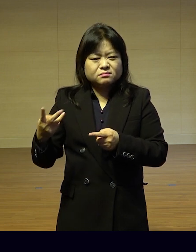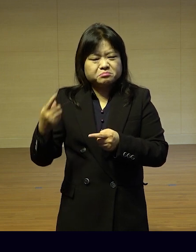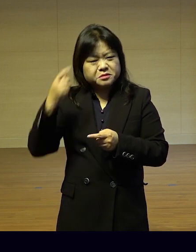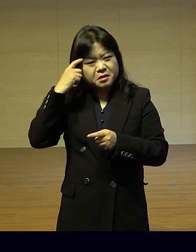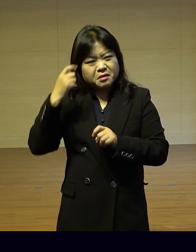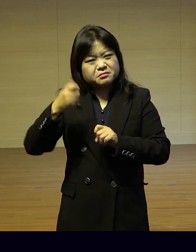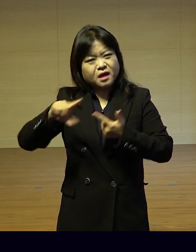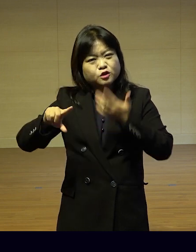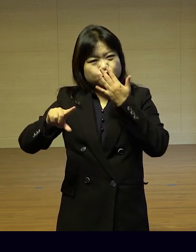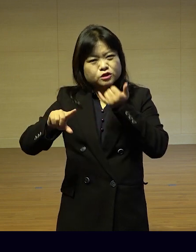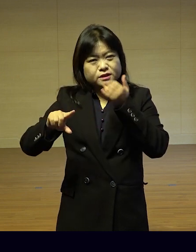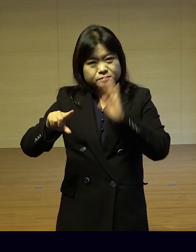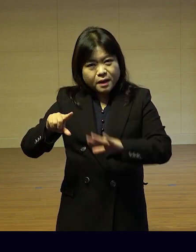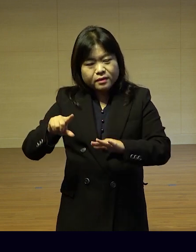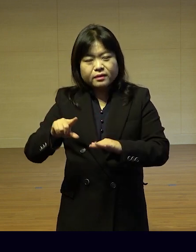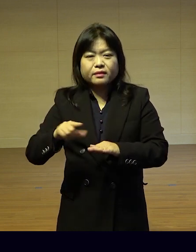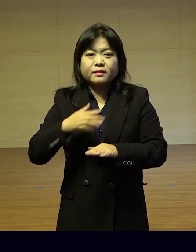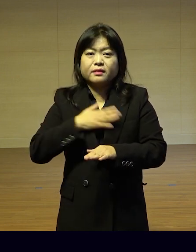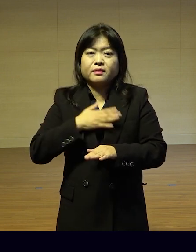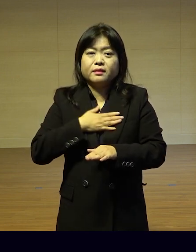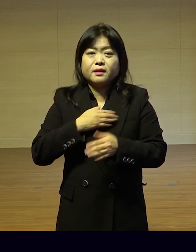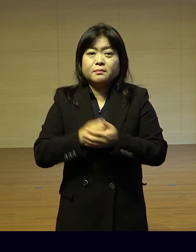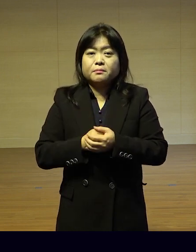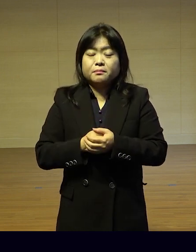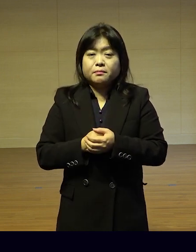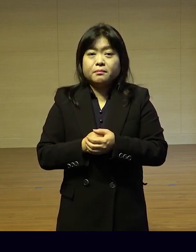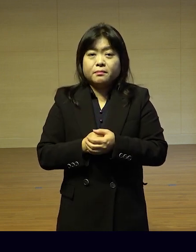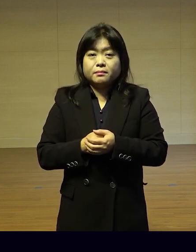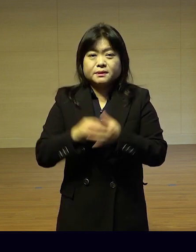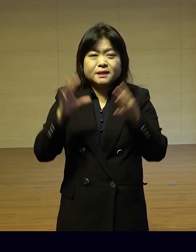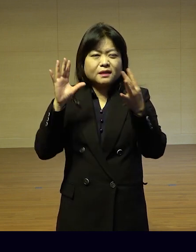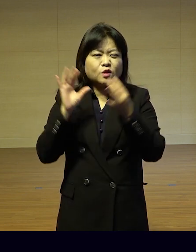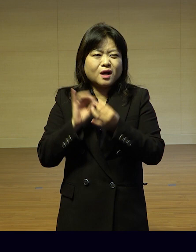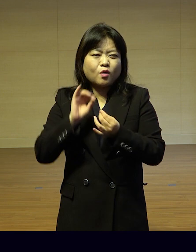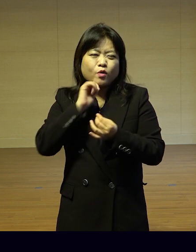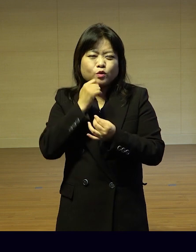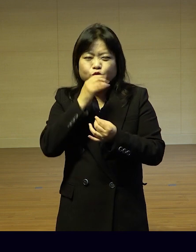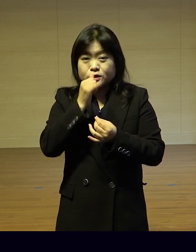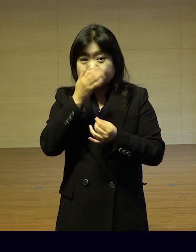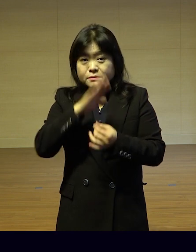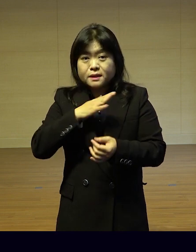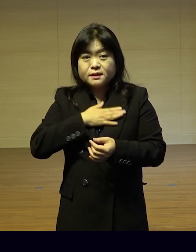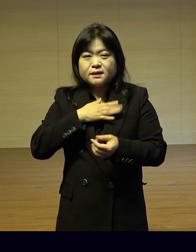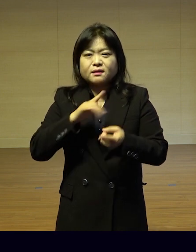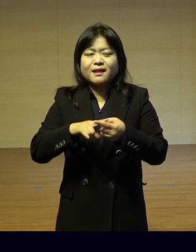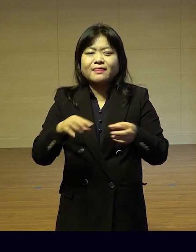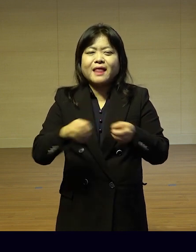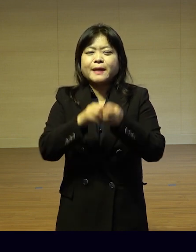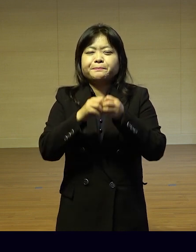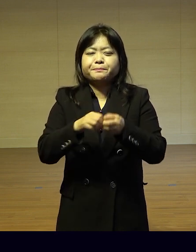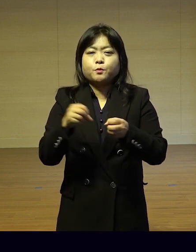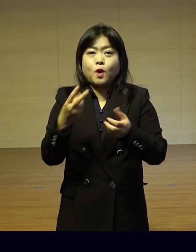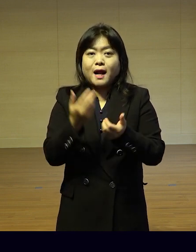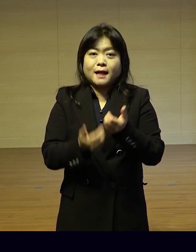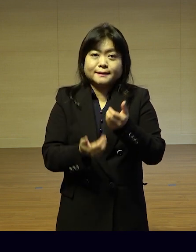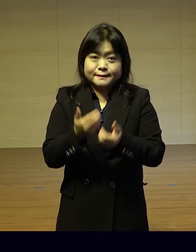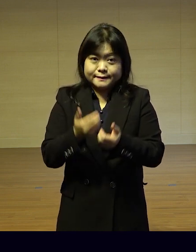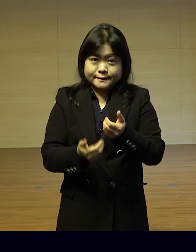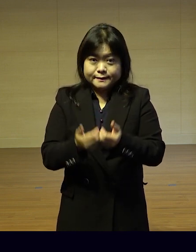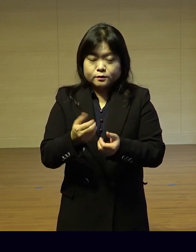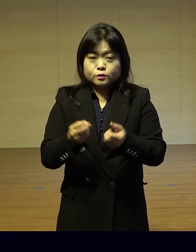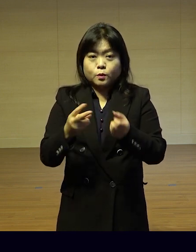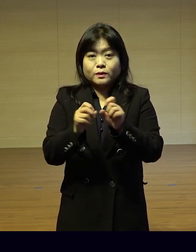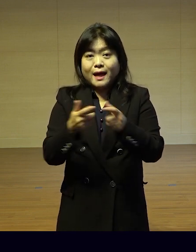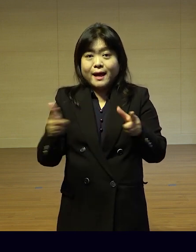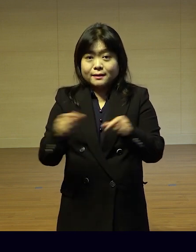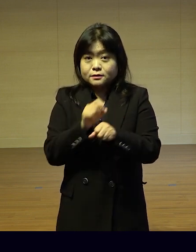하겠지만은 또 찬성 안 하는 분도 많이 계시겠지만은 저는 이것을 대립이나 갈등,